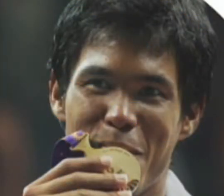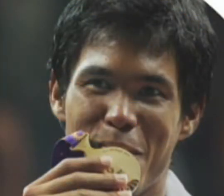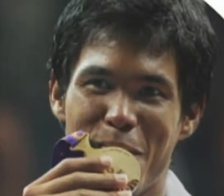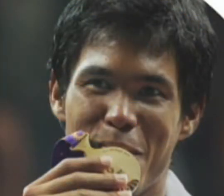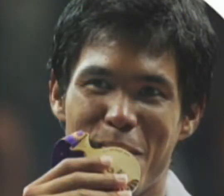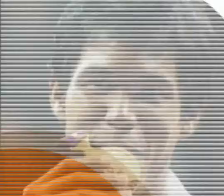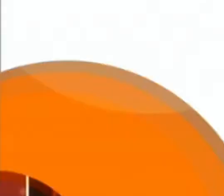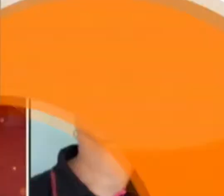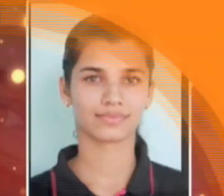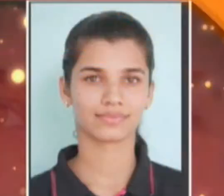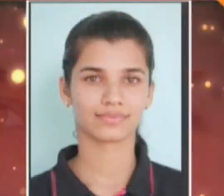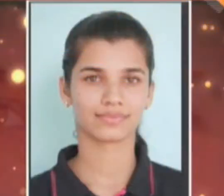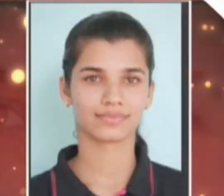स्वयं बने, हम